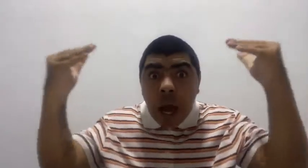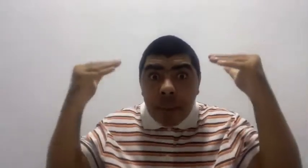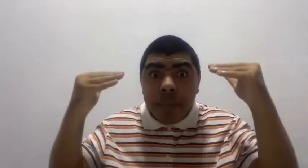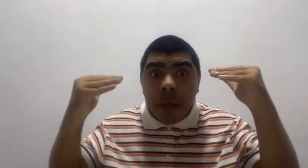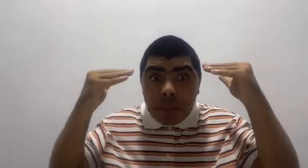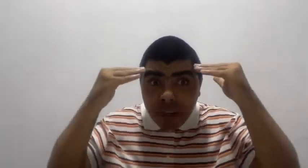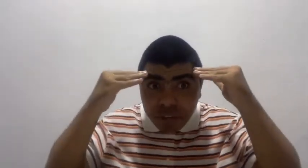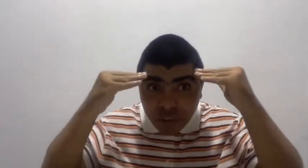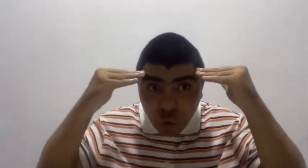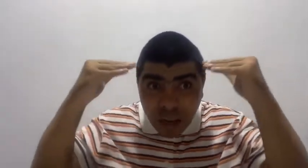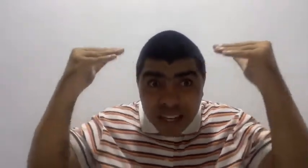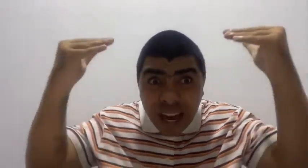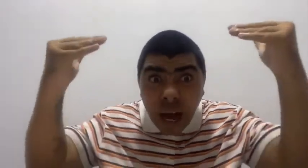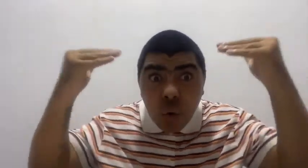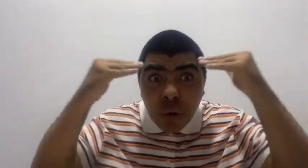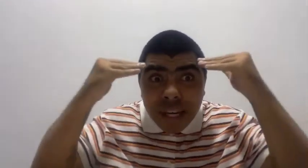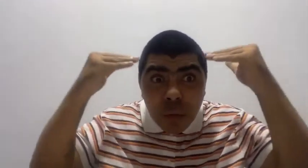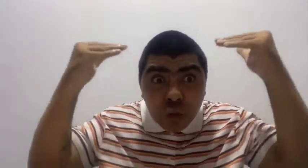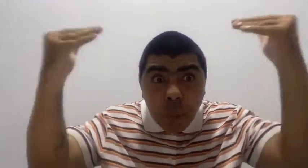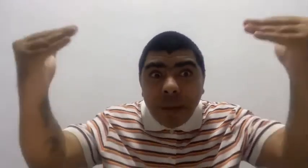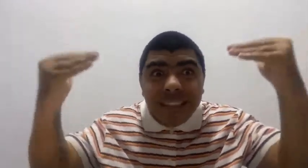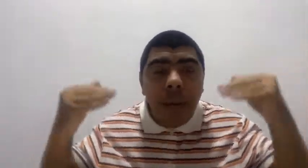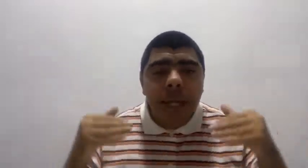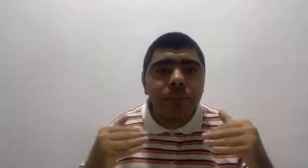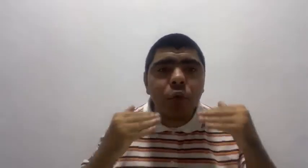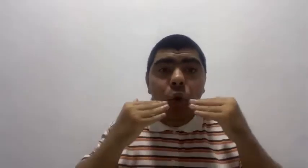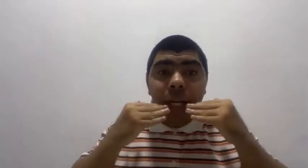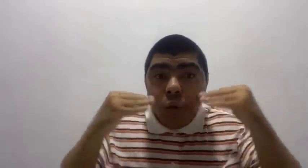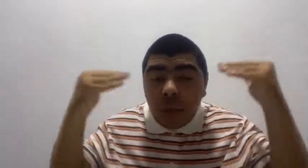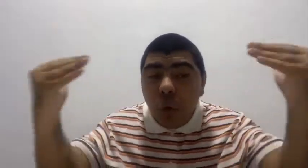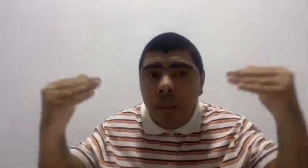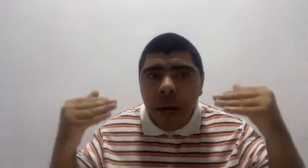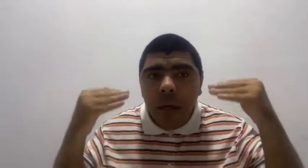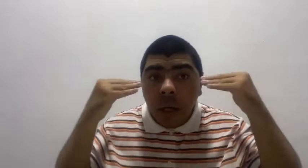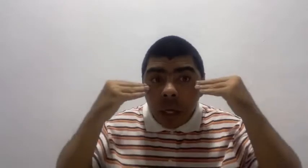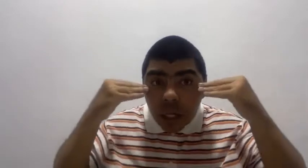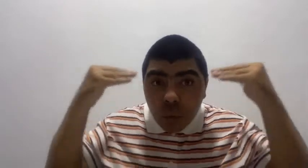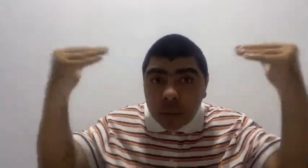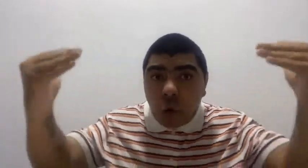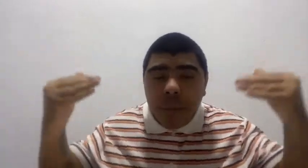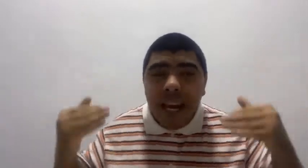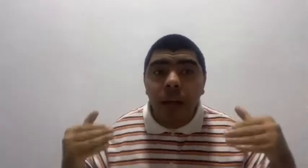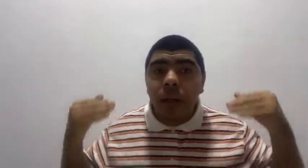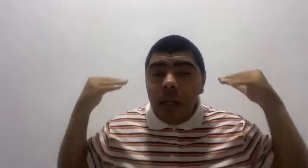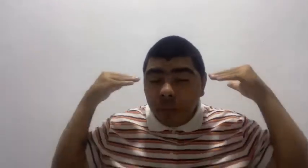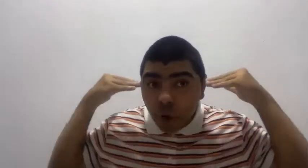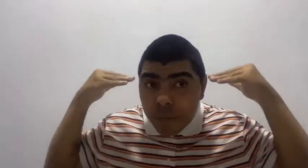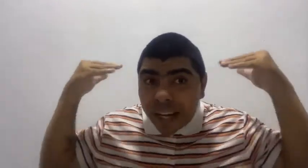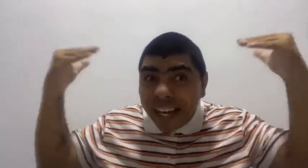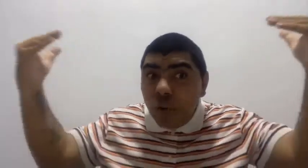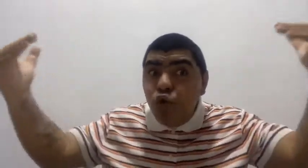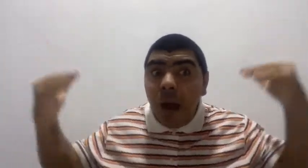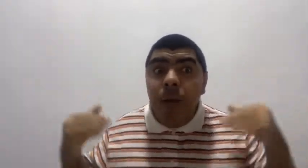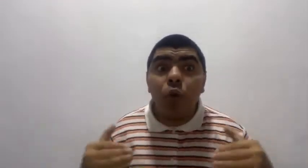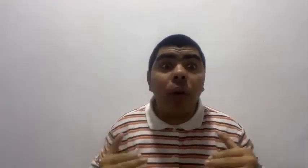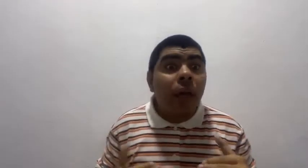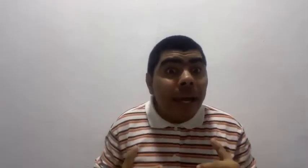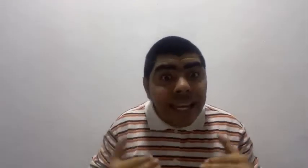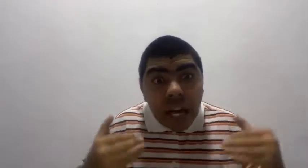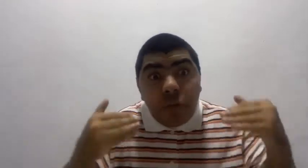amén, perfeccionar aún en nuestros pensamientos, en nuestro hablar, en nuestro mirar, en la forma que escuchamos, en la